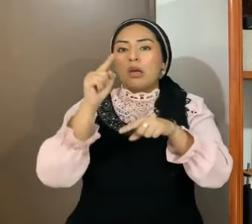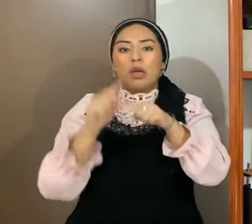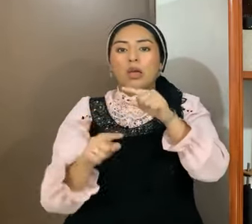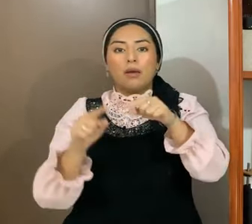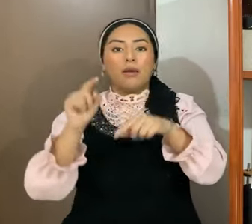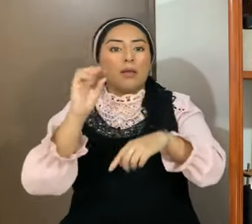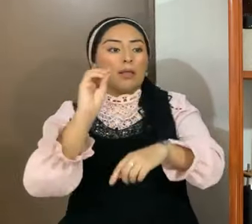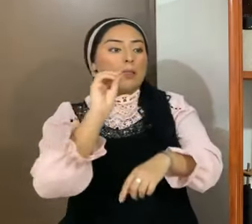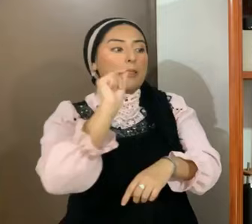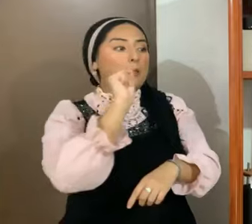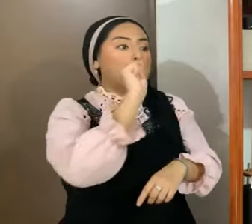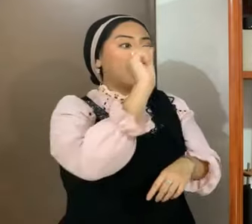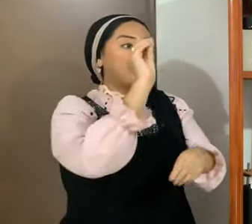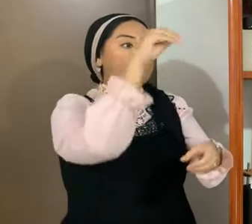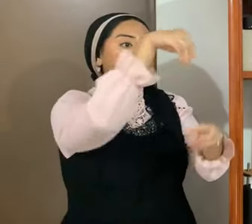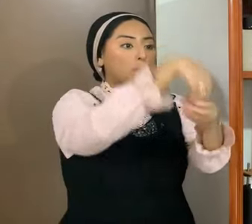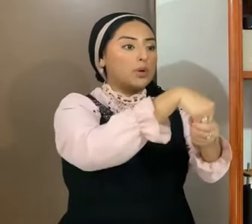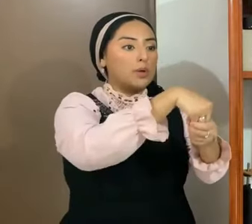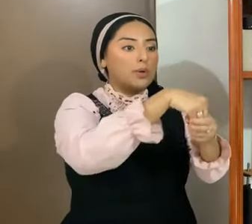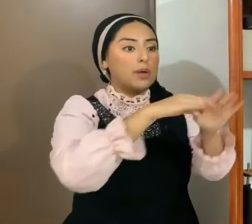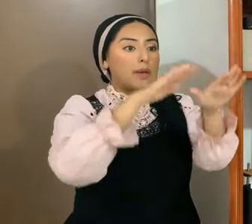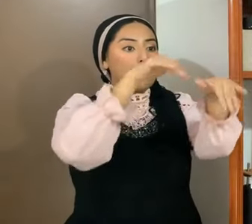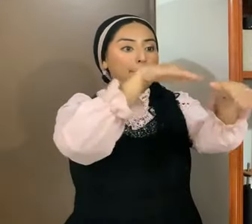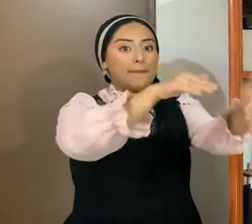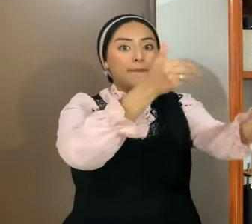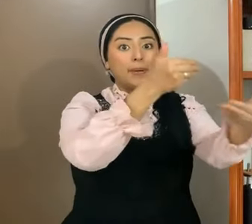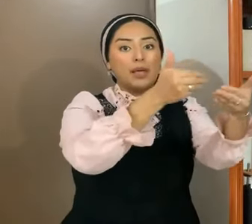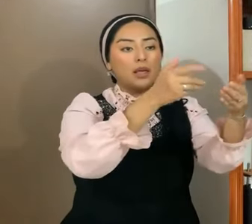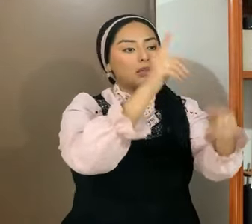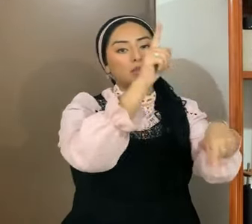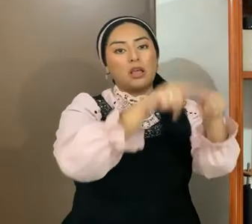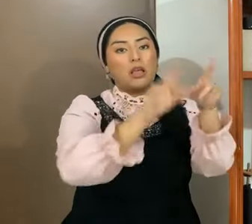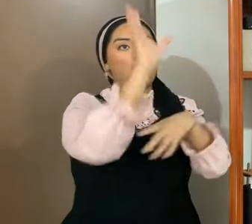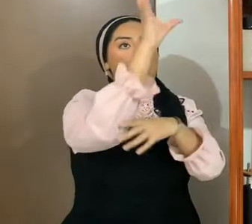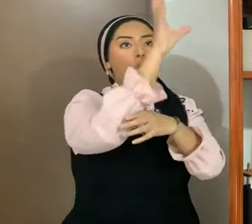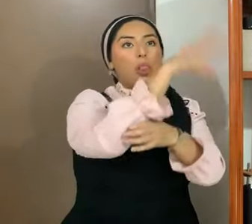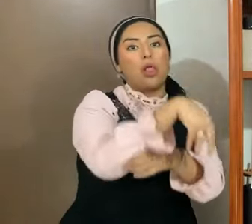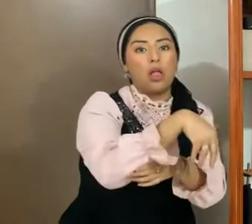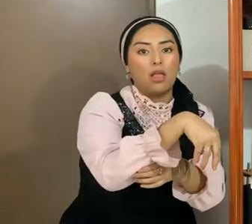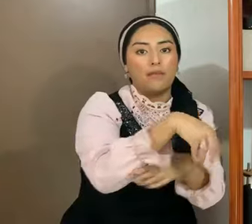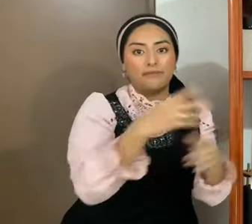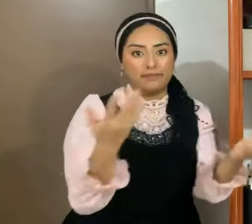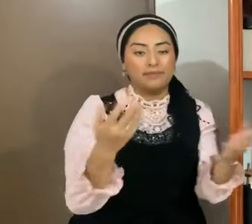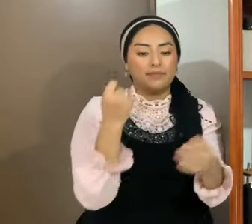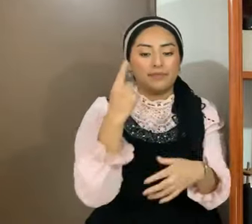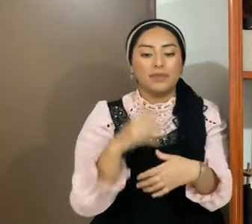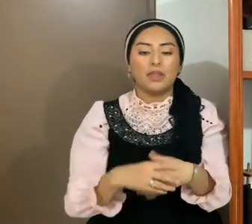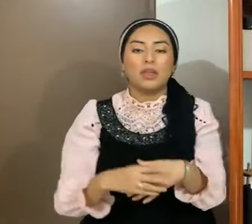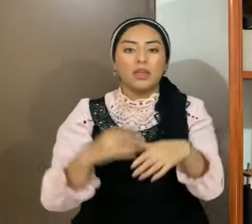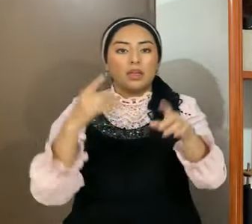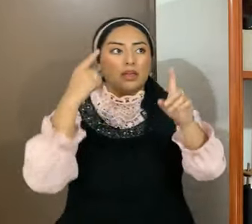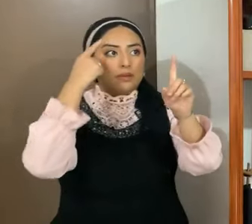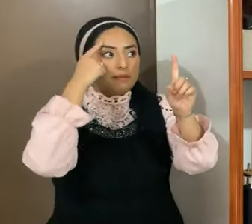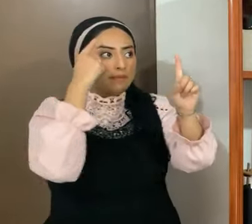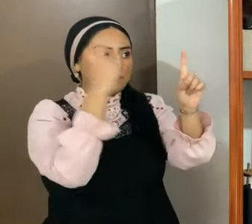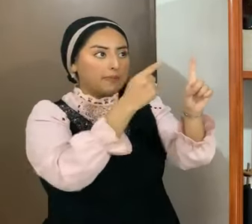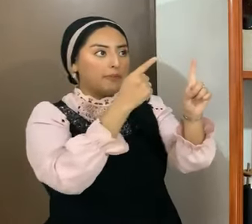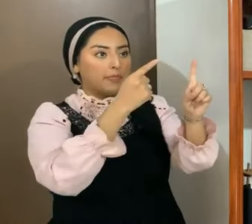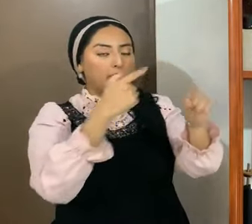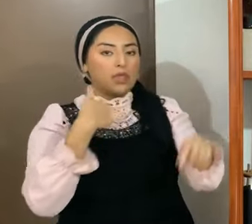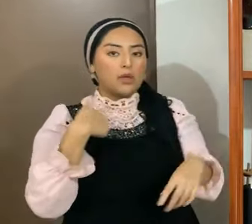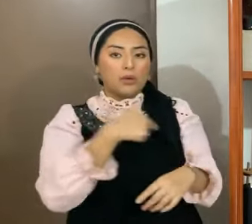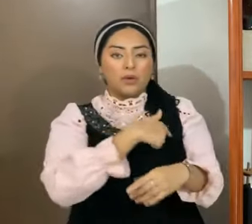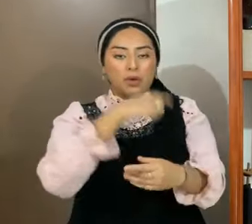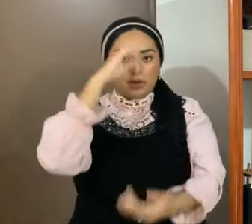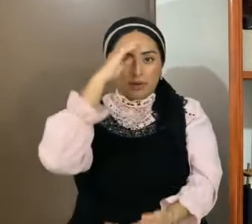platicamos de eso, que también es muy interesante y que muchos hermanos conocen bien. La finalidad de ser hijos